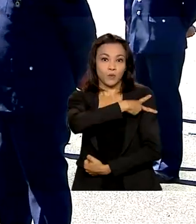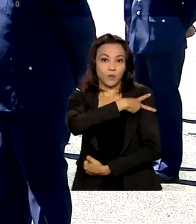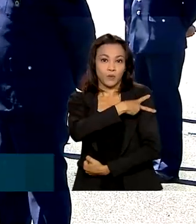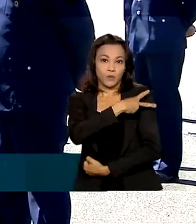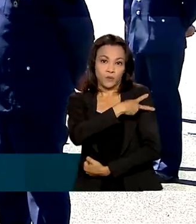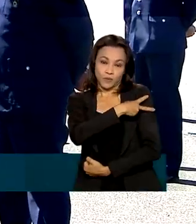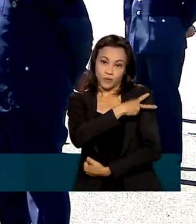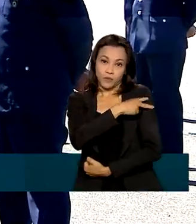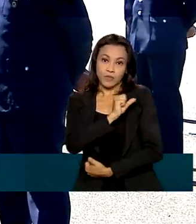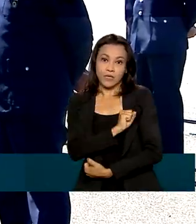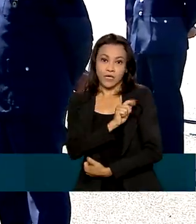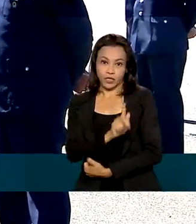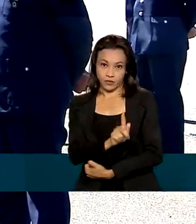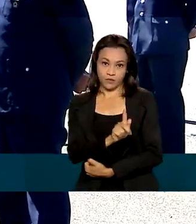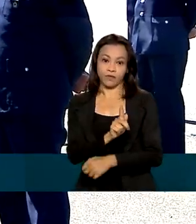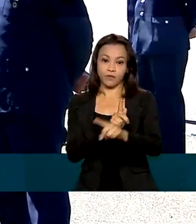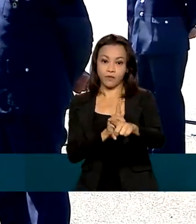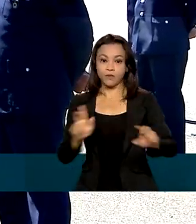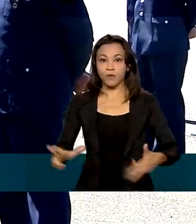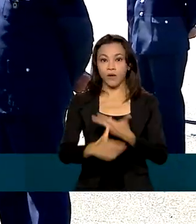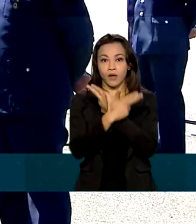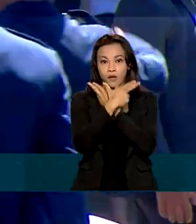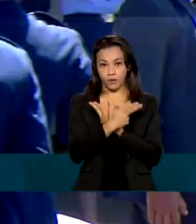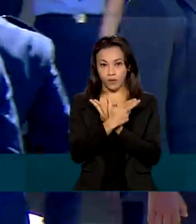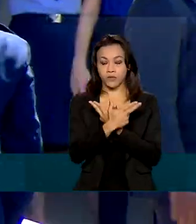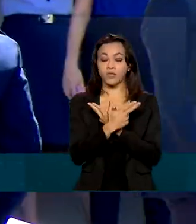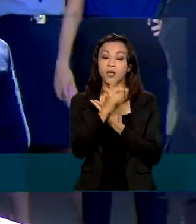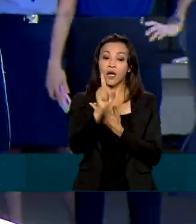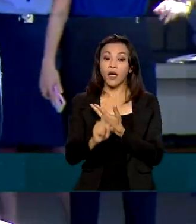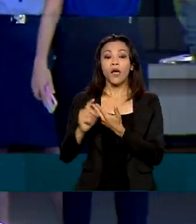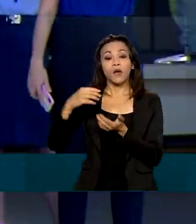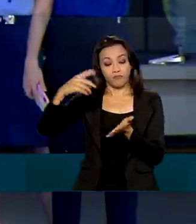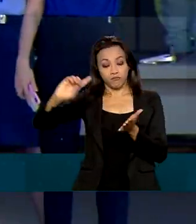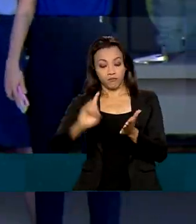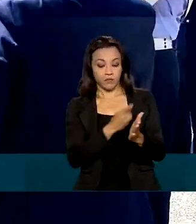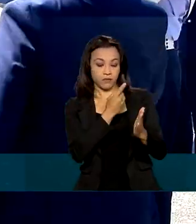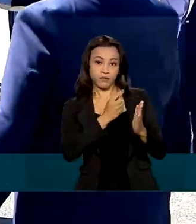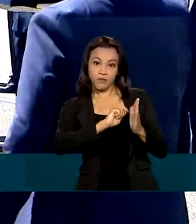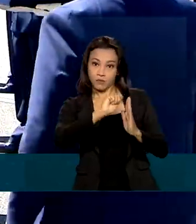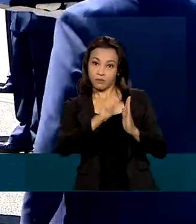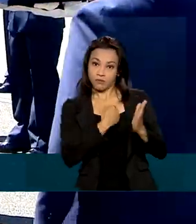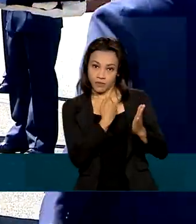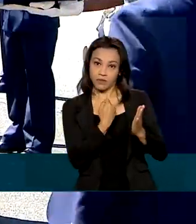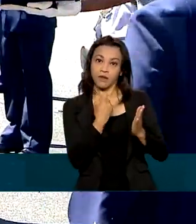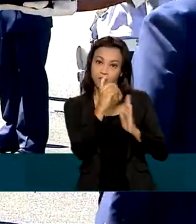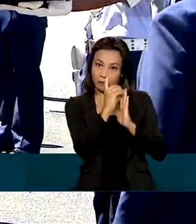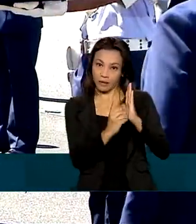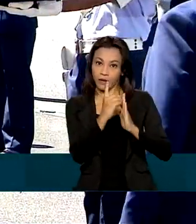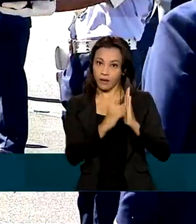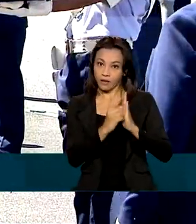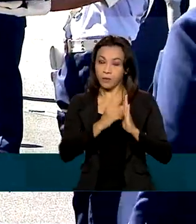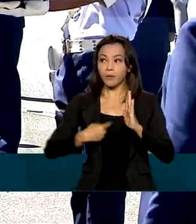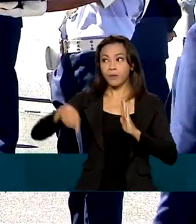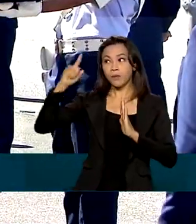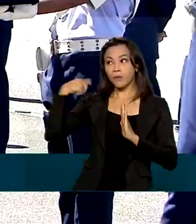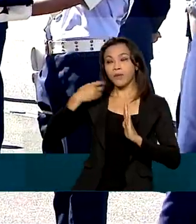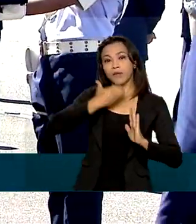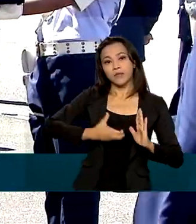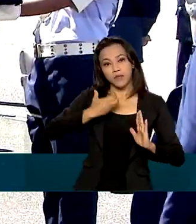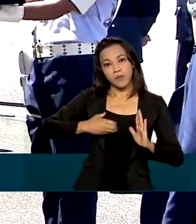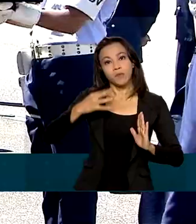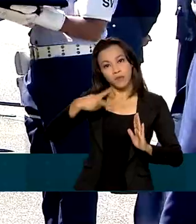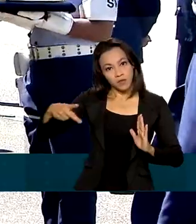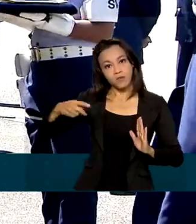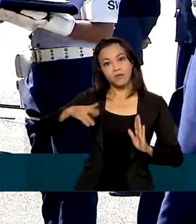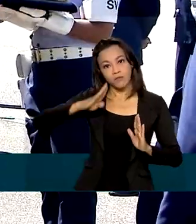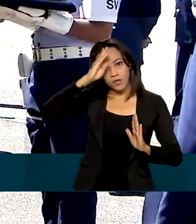da Aeronáutica. Um decreto assinado pelo presidente Jair Bolsonaro em dezembro do ano passado criou um novo cargo, a